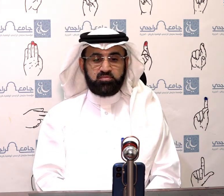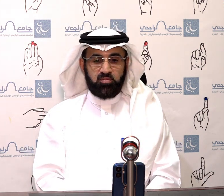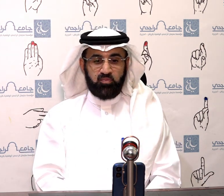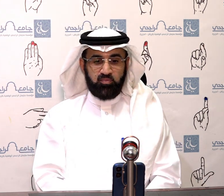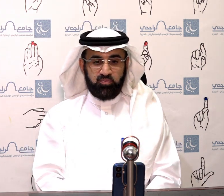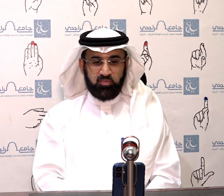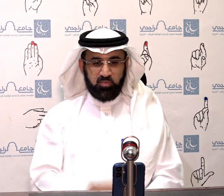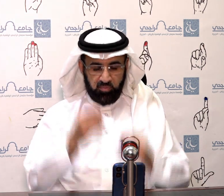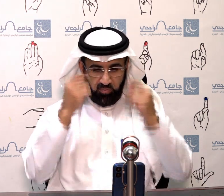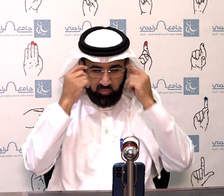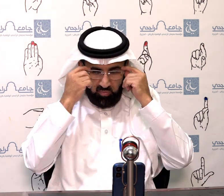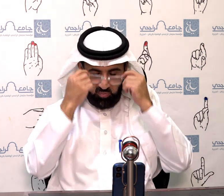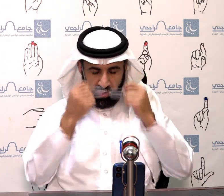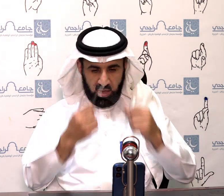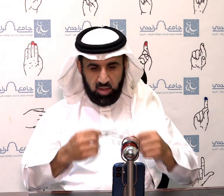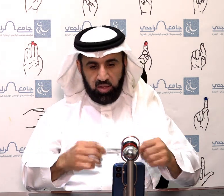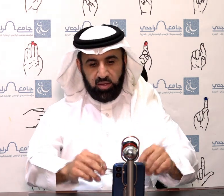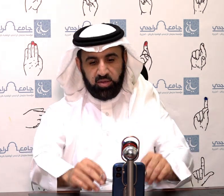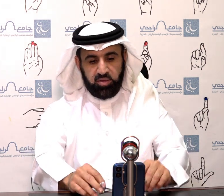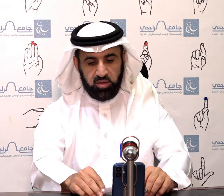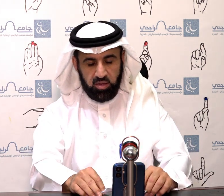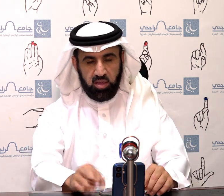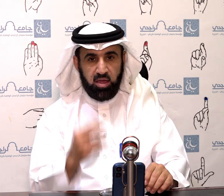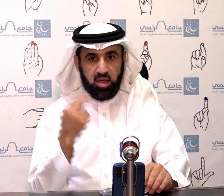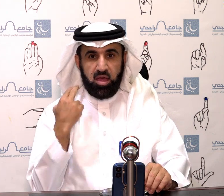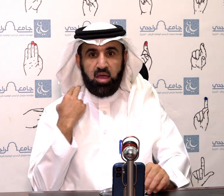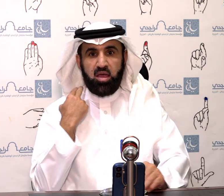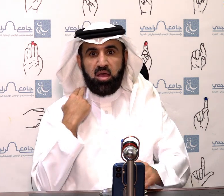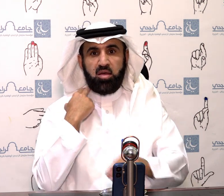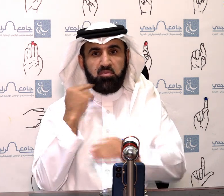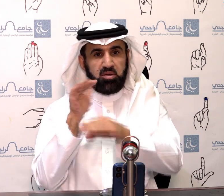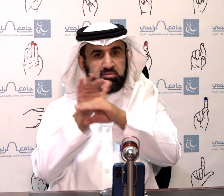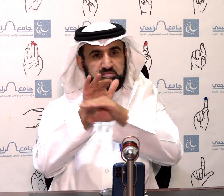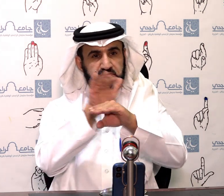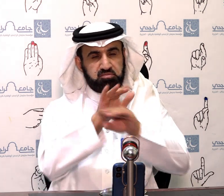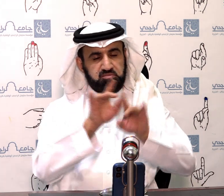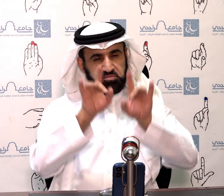أدى الأمانة وبلغ الرسالة ونصح لهذه الأمة،